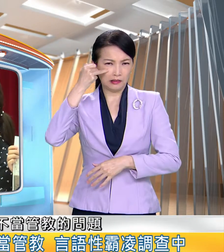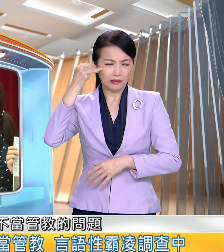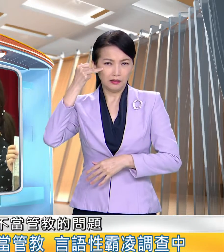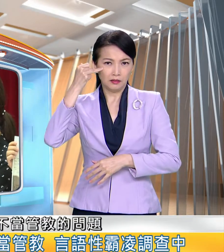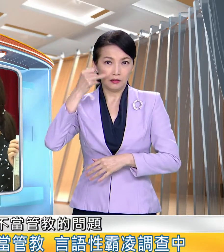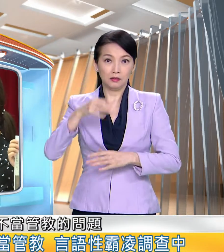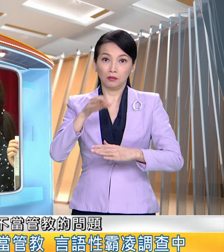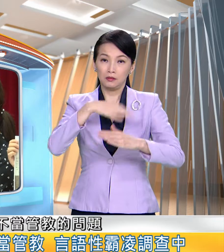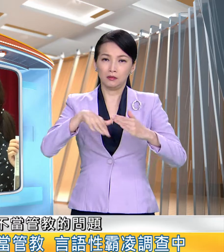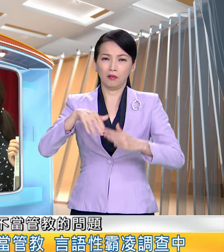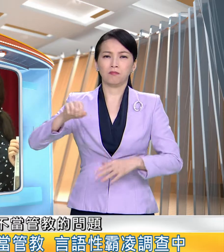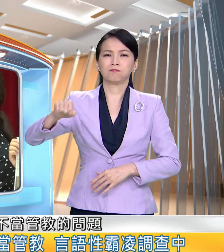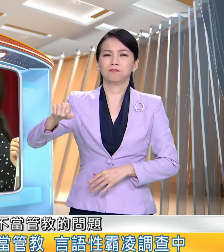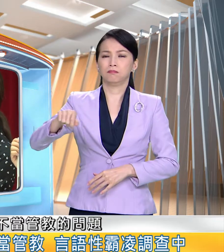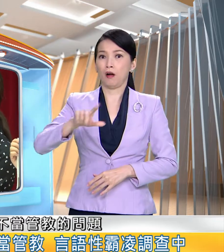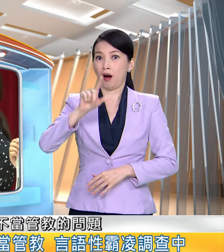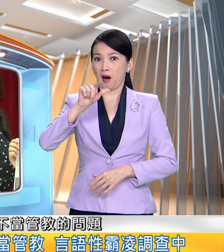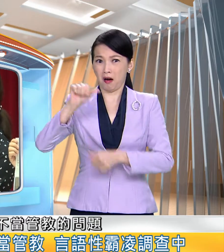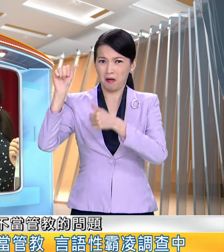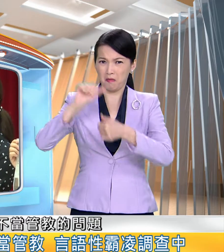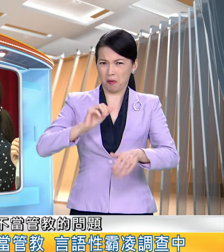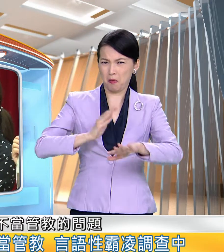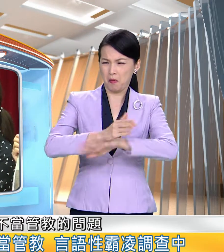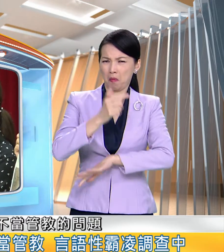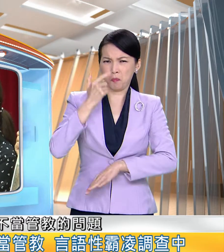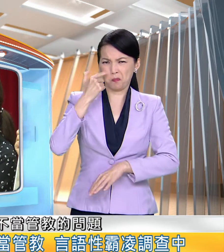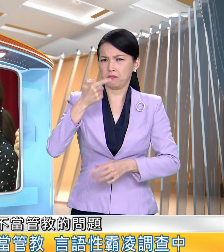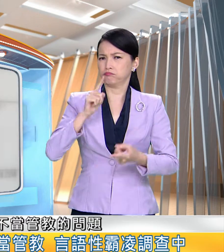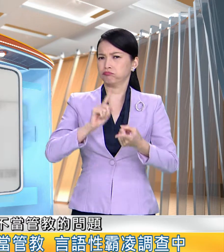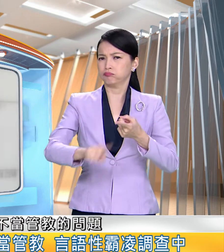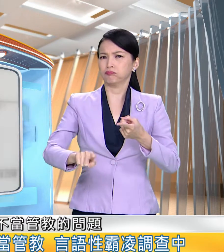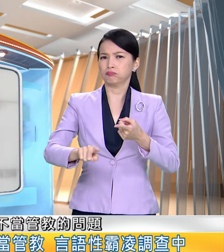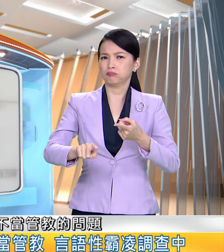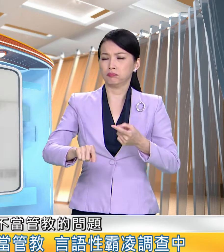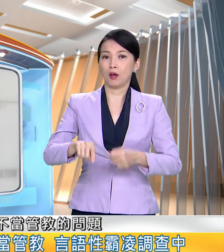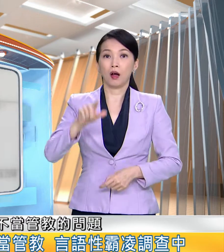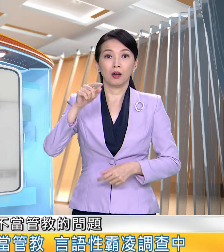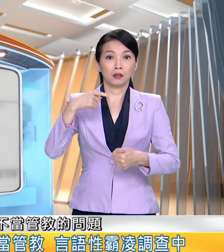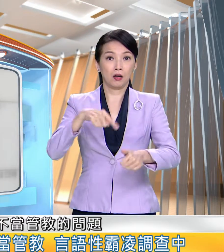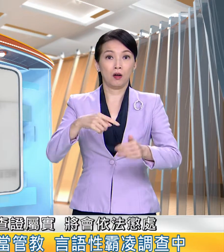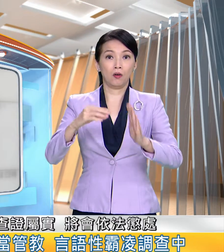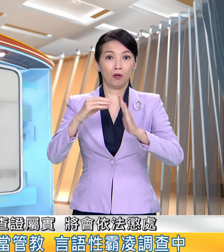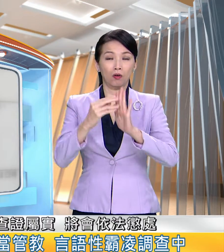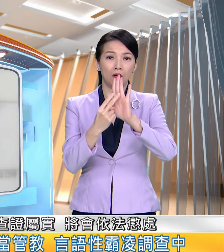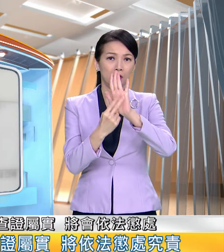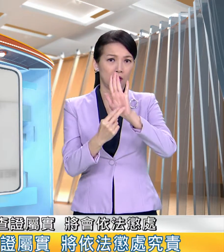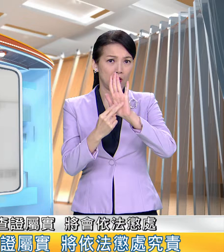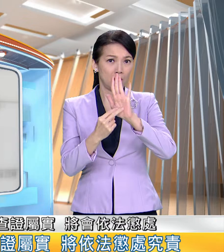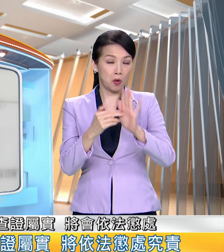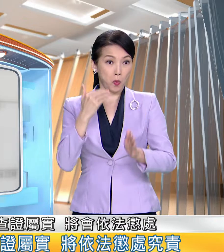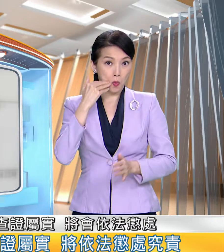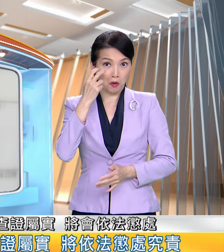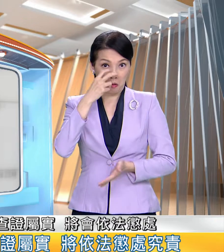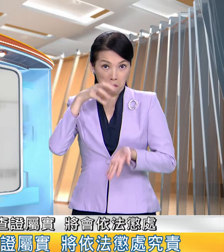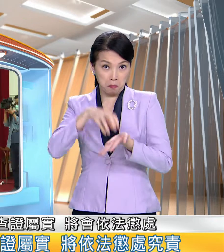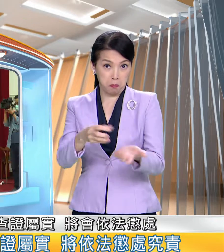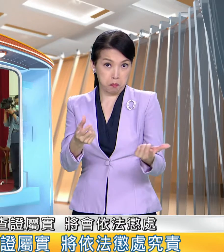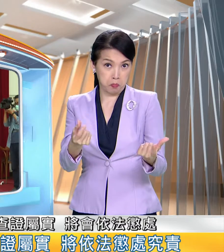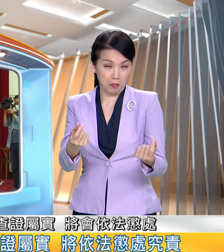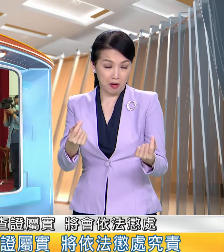而校方表示，确实有不当管教的问题，教育局也强调，若查证属实，将